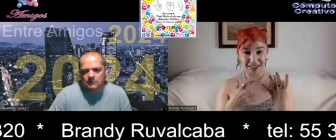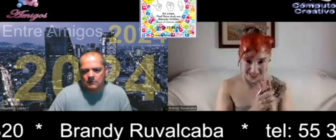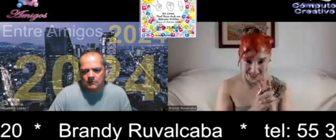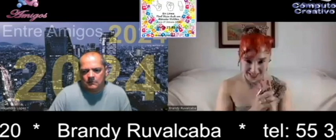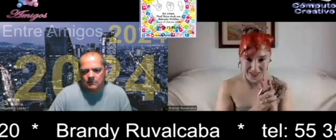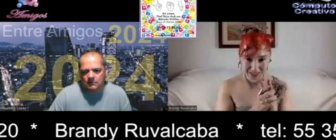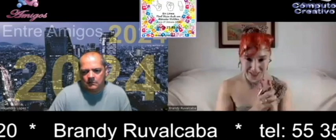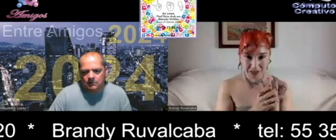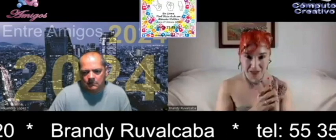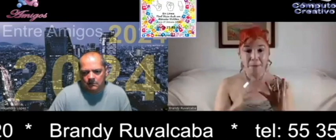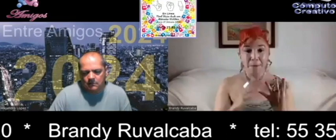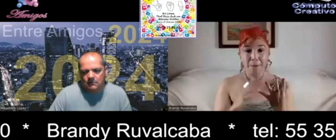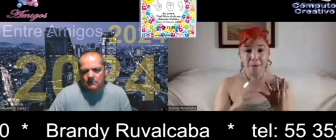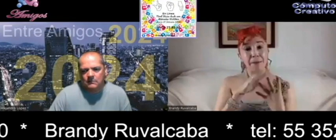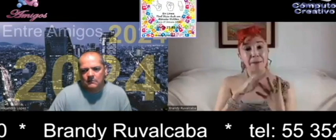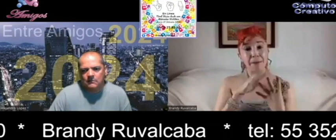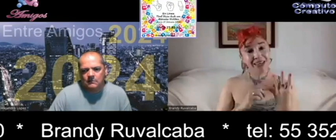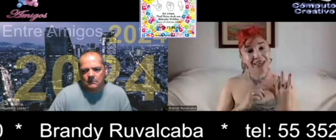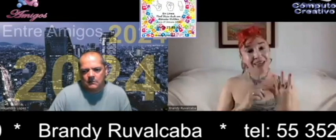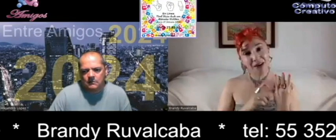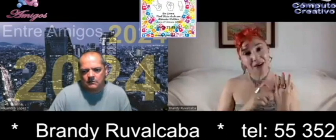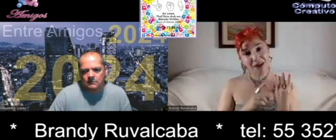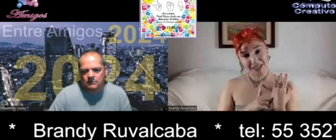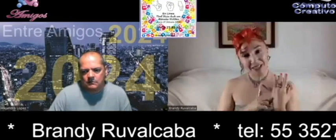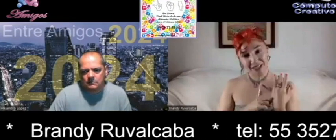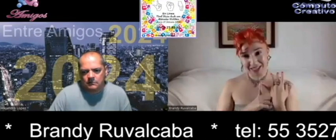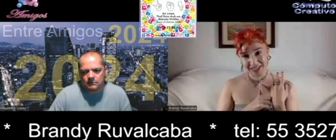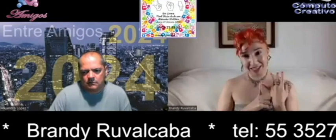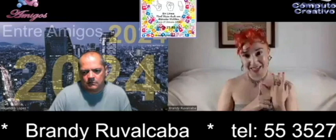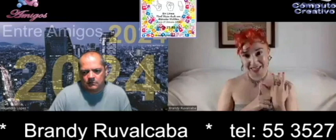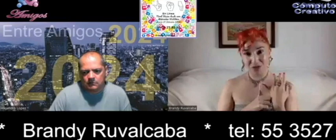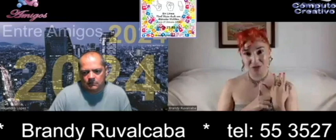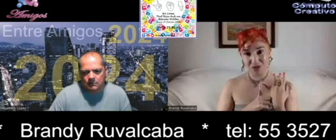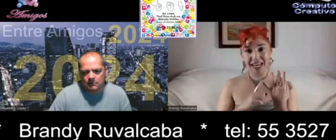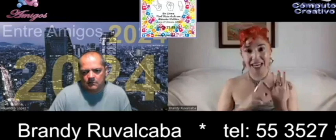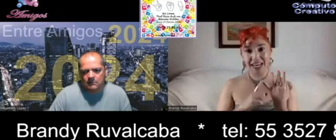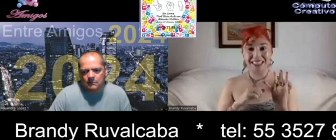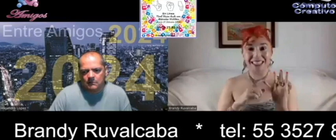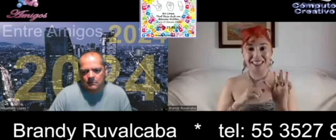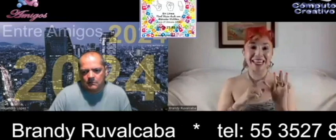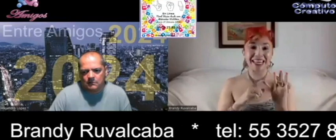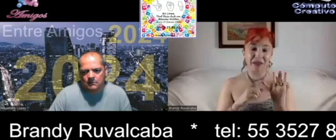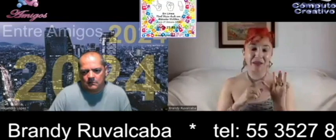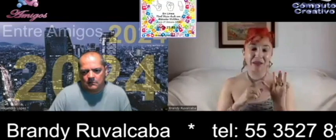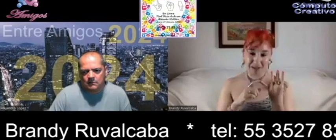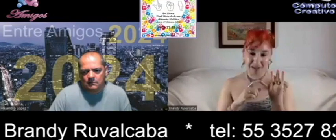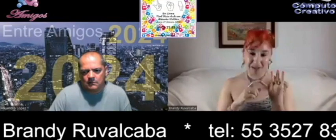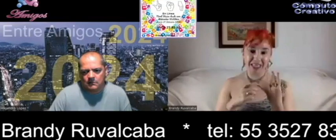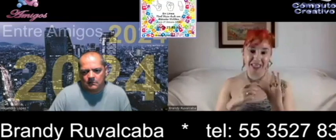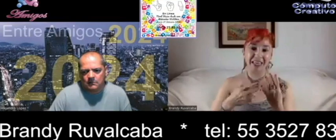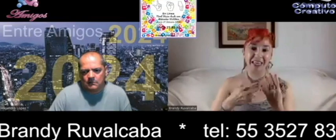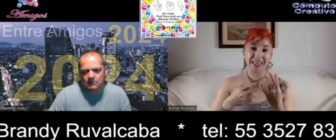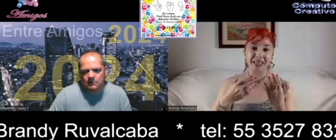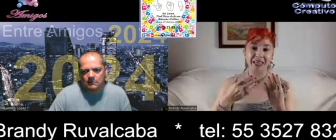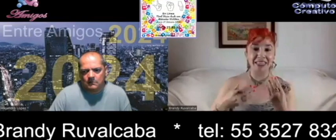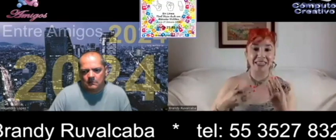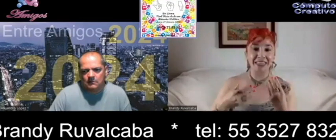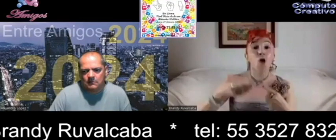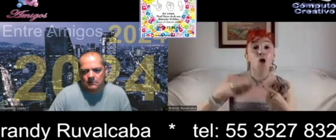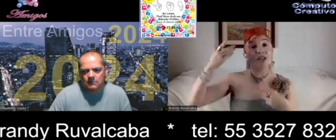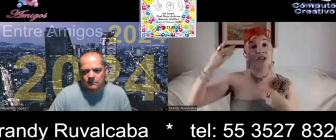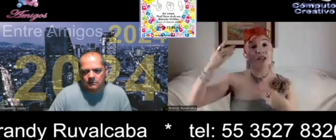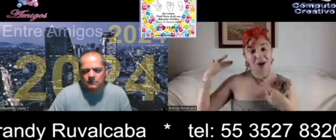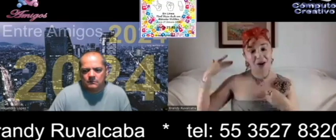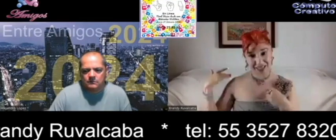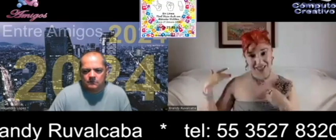de señas internacional? Para aprender la lengua de señas internacional, necesariamente tienes que manejar ya